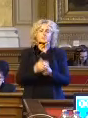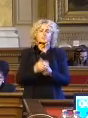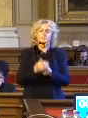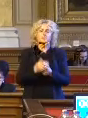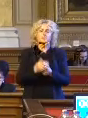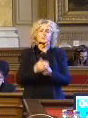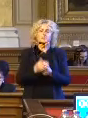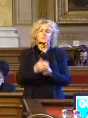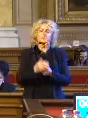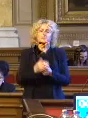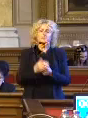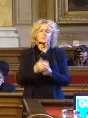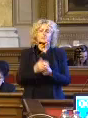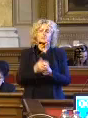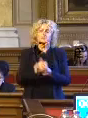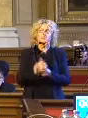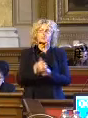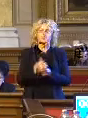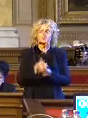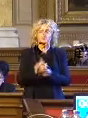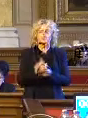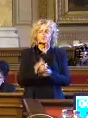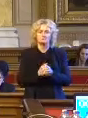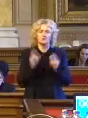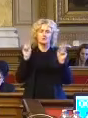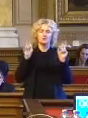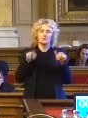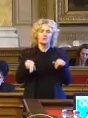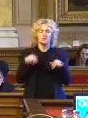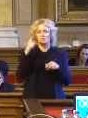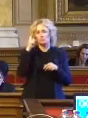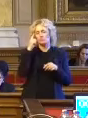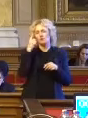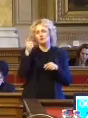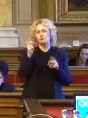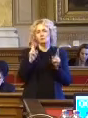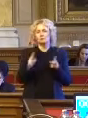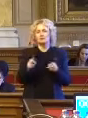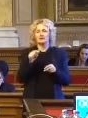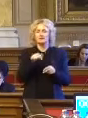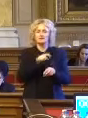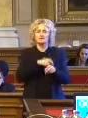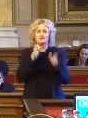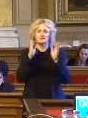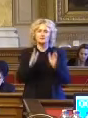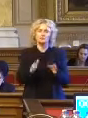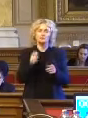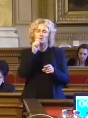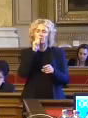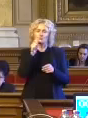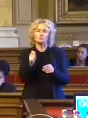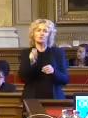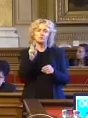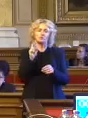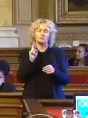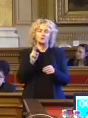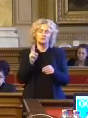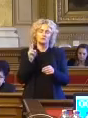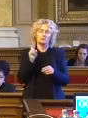Köszönöm szépen. Itt azt azért tudni kell, hogy ezt az időszakot még Magyar Katalin versenyeri